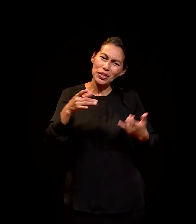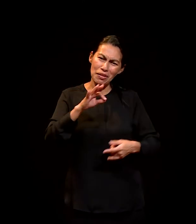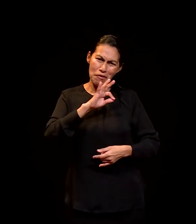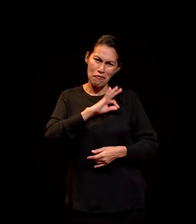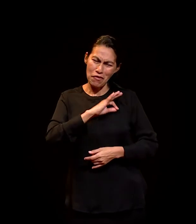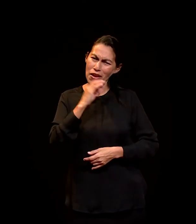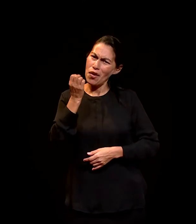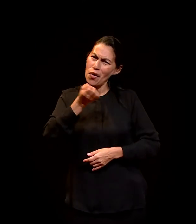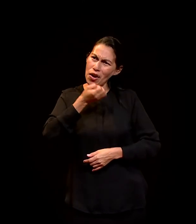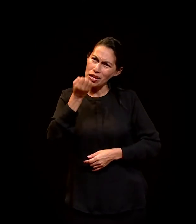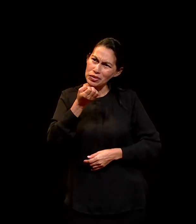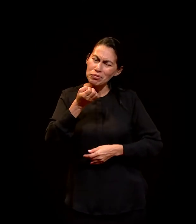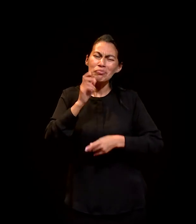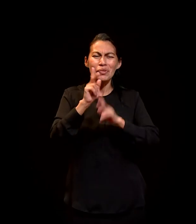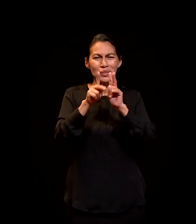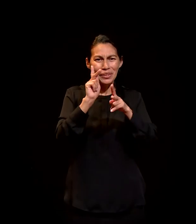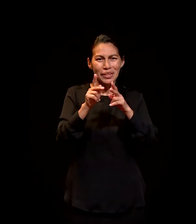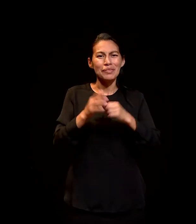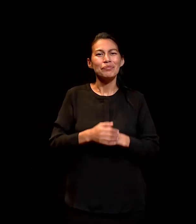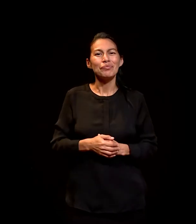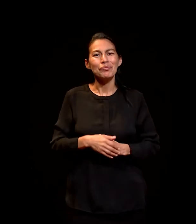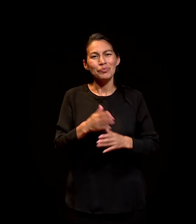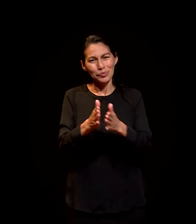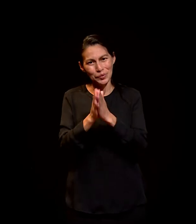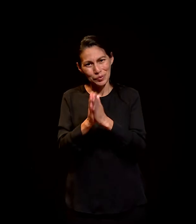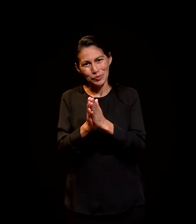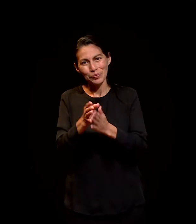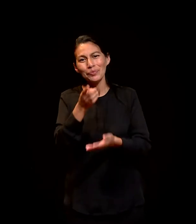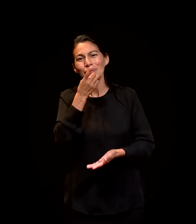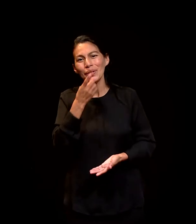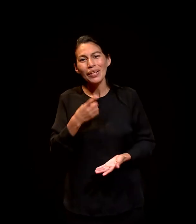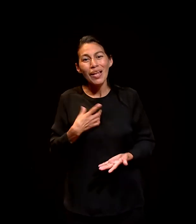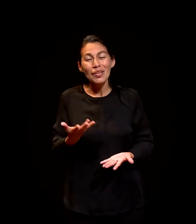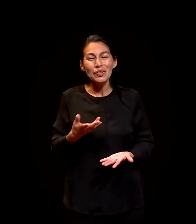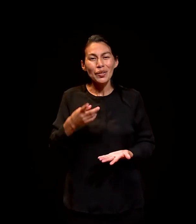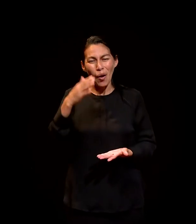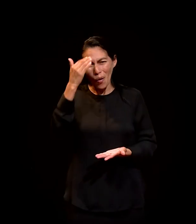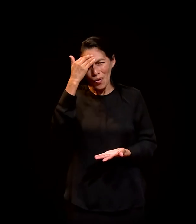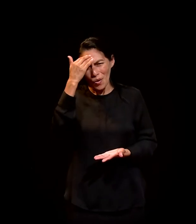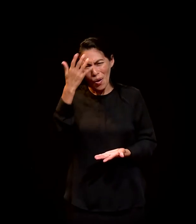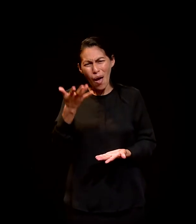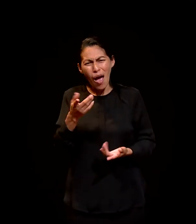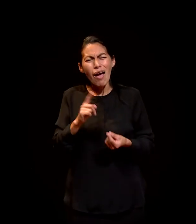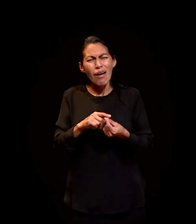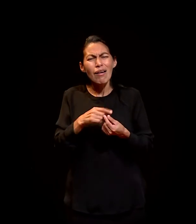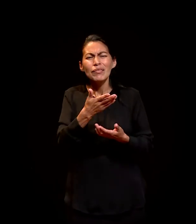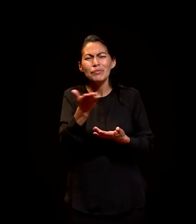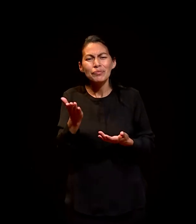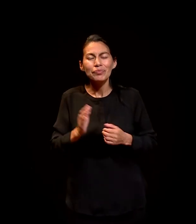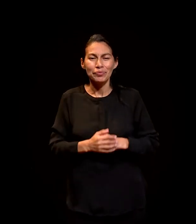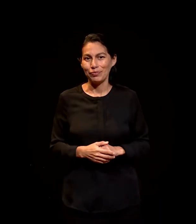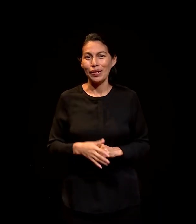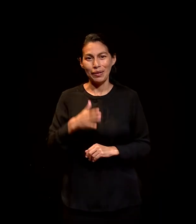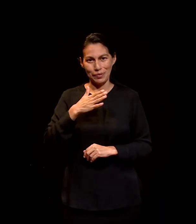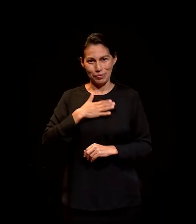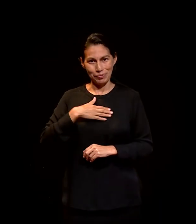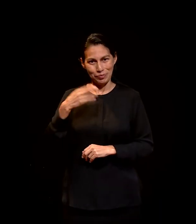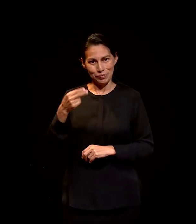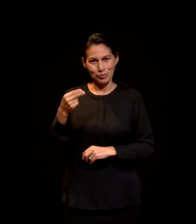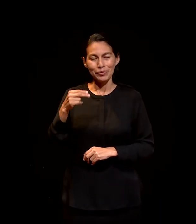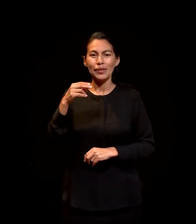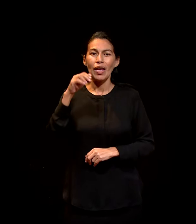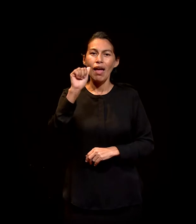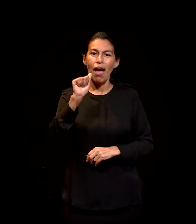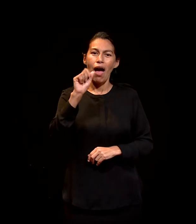y bueno vamos a pedirles que nos digan algo de ustedes para que nos familiaricemos bueno yo soy alguien